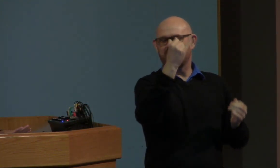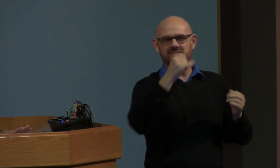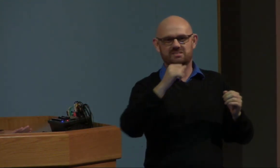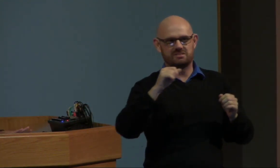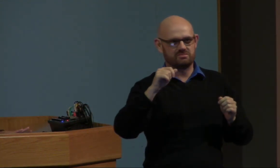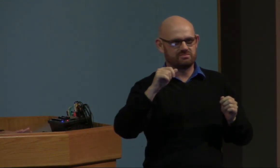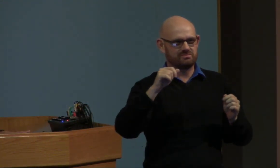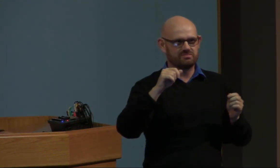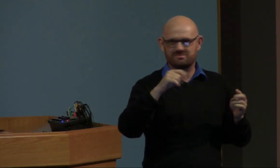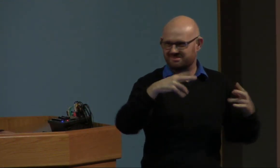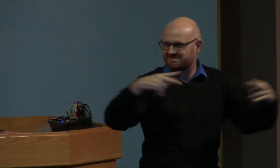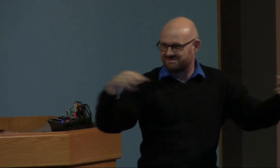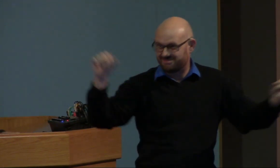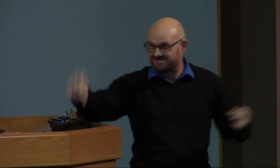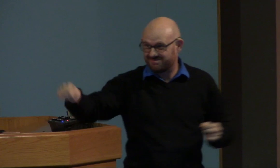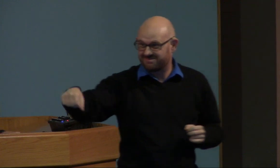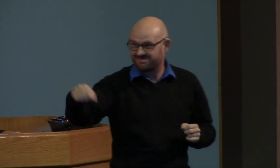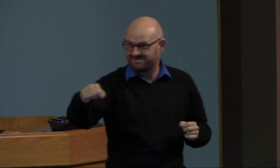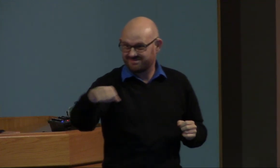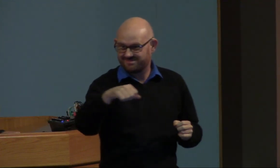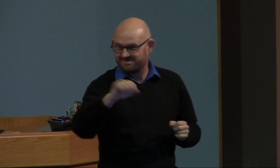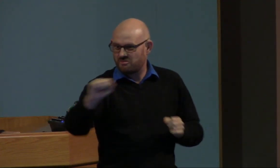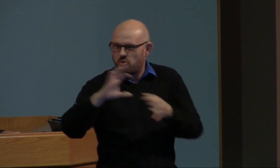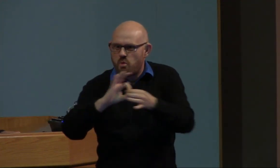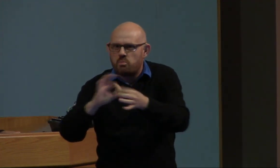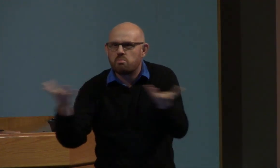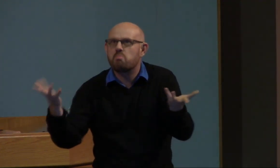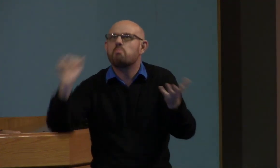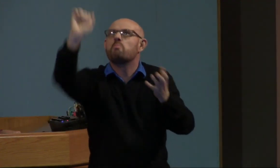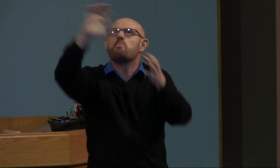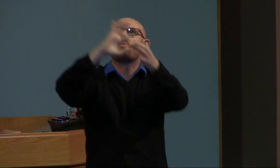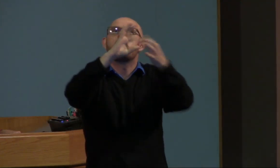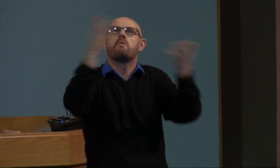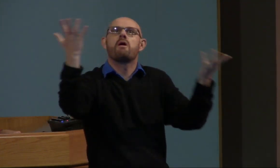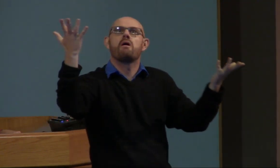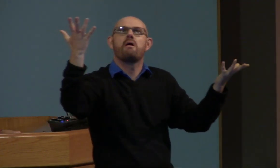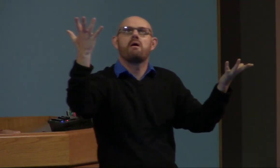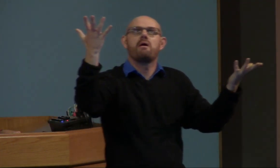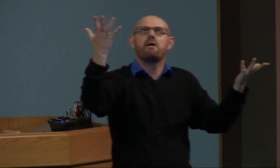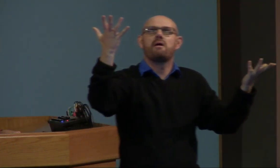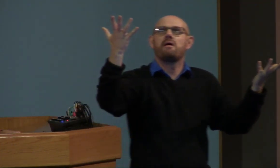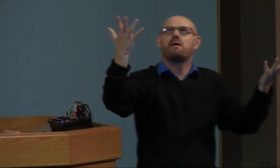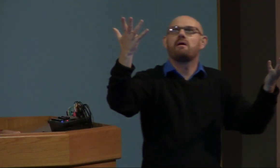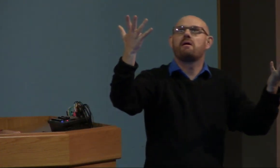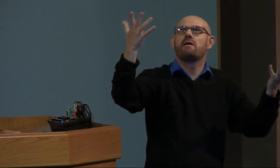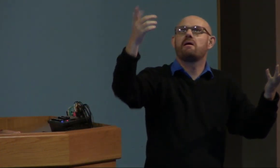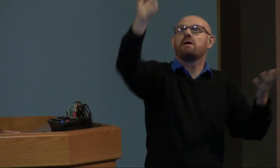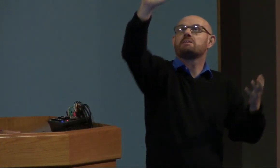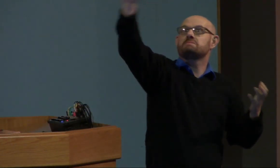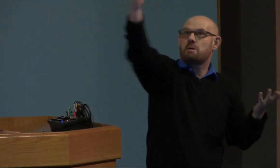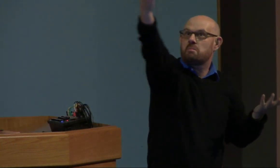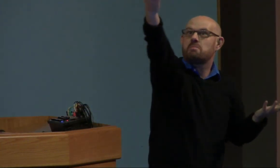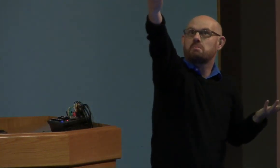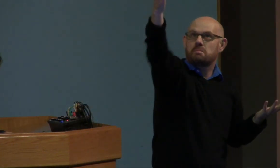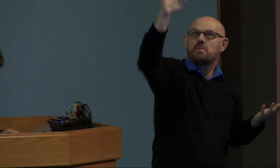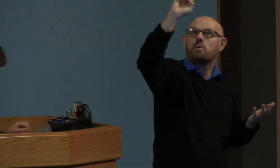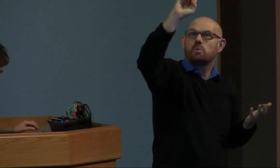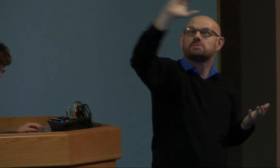Xhosas en Zulus, en verskillende kulture mense is hier. Waar is julle huis? Waar bly julle?